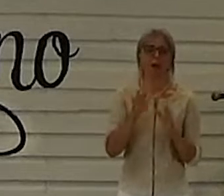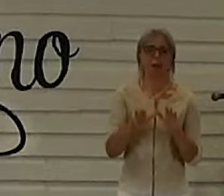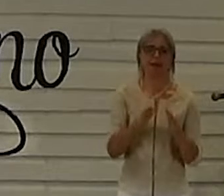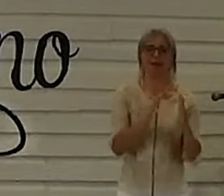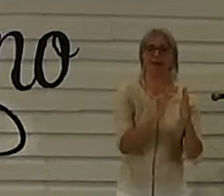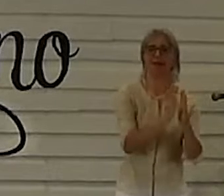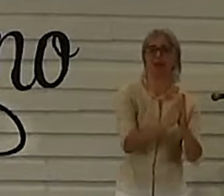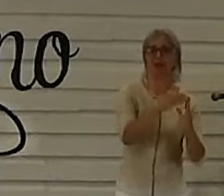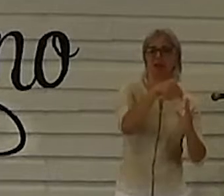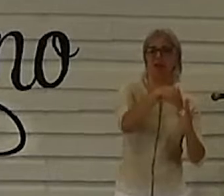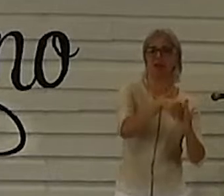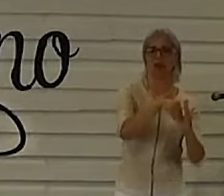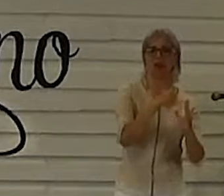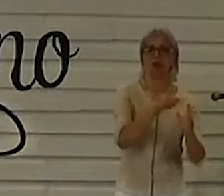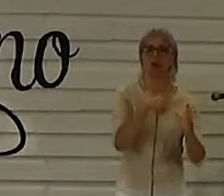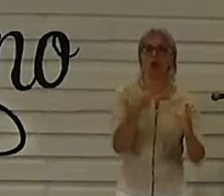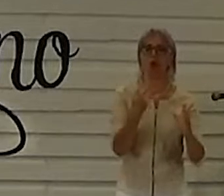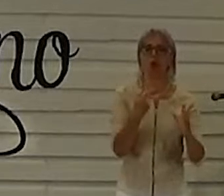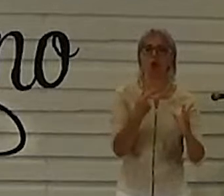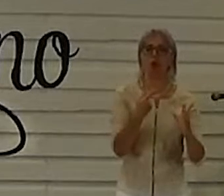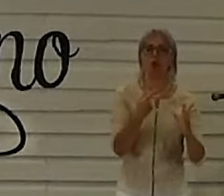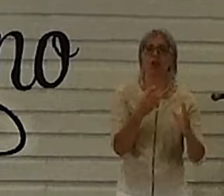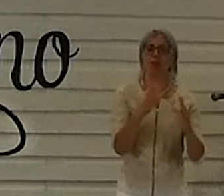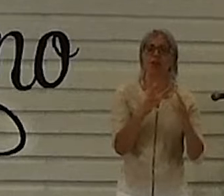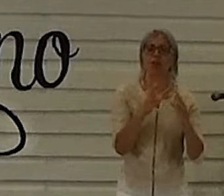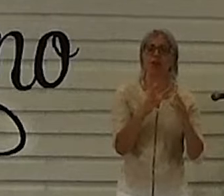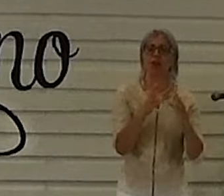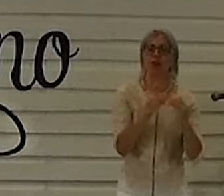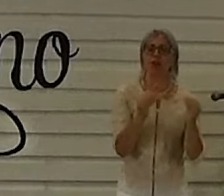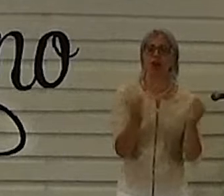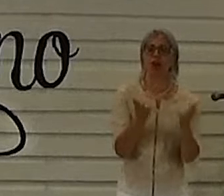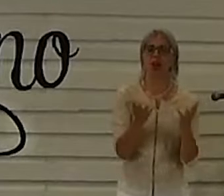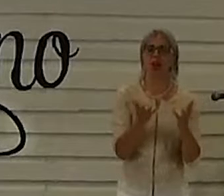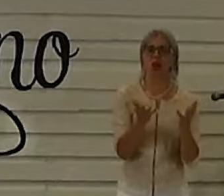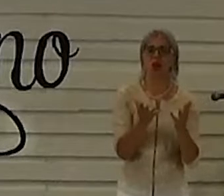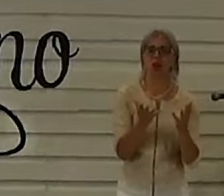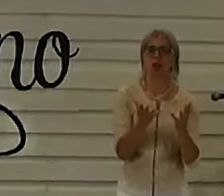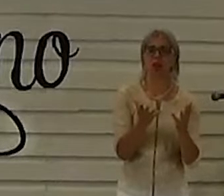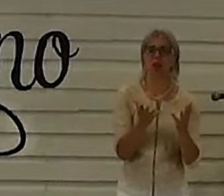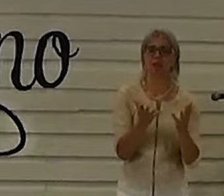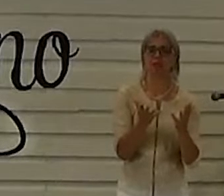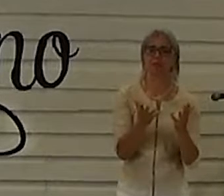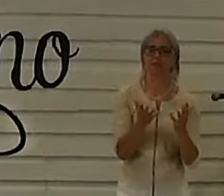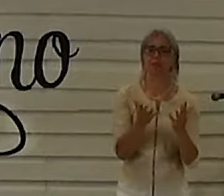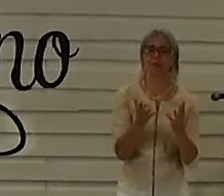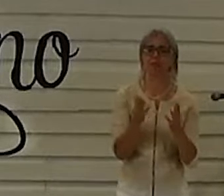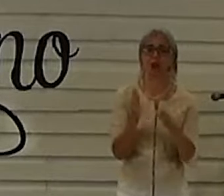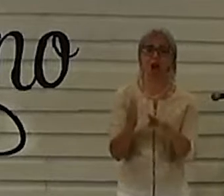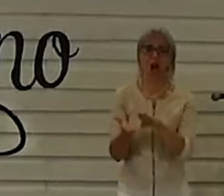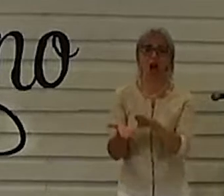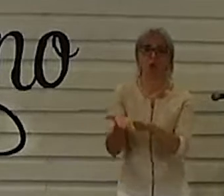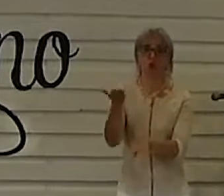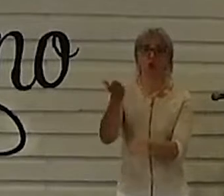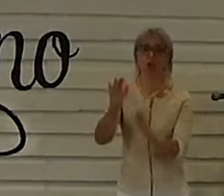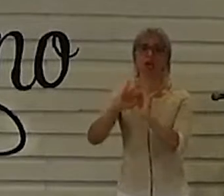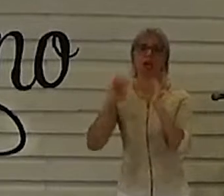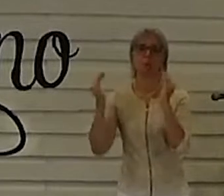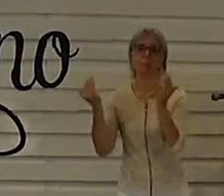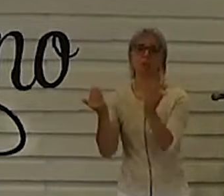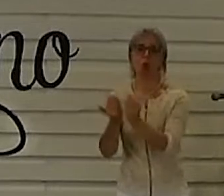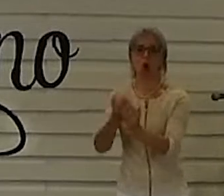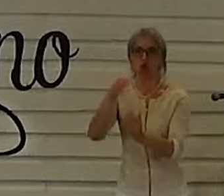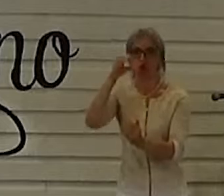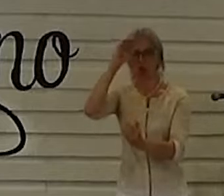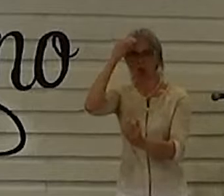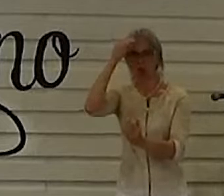che ci governano. Lo dice la parola. Pregate per coloro che sono in autorità, pregate per coloro che vi governano. Perché